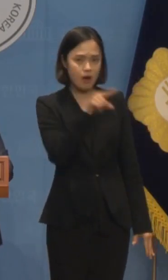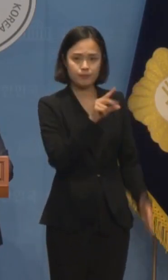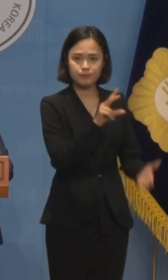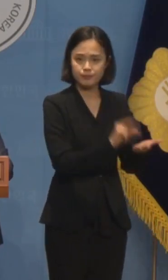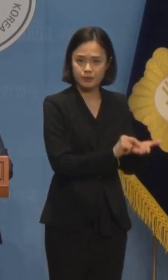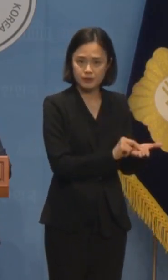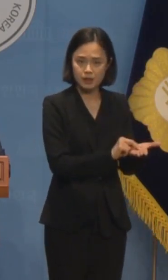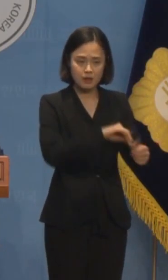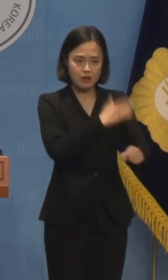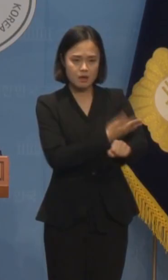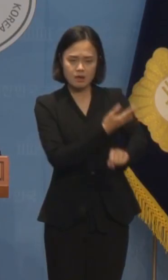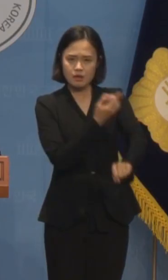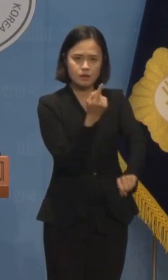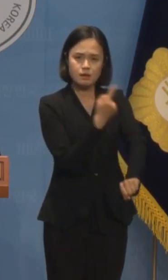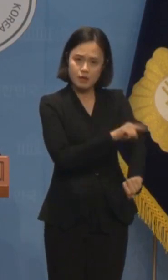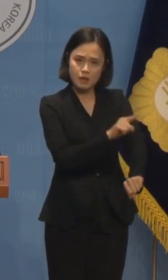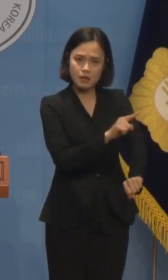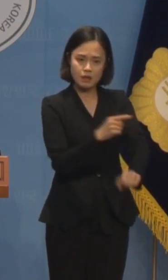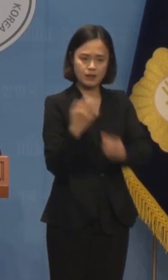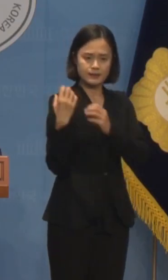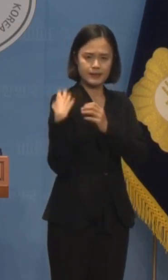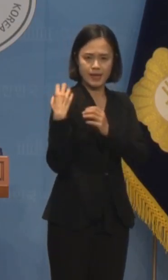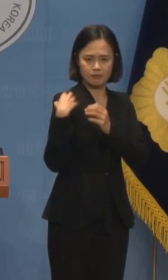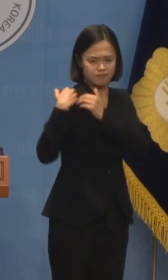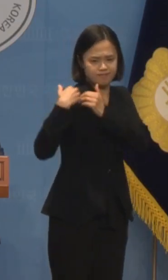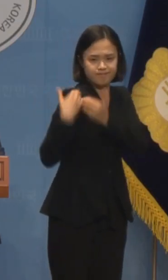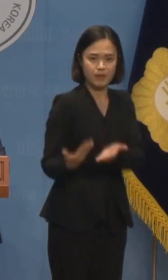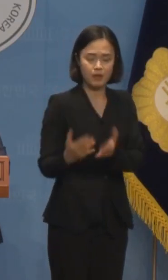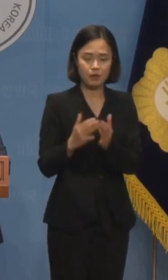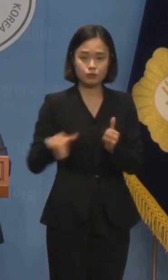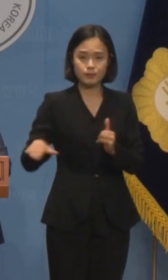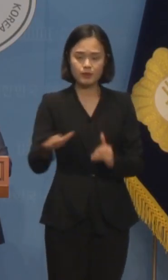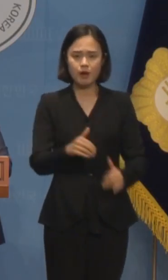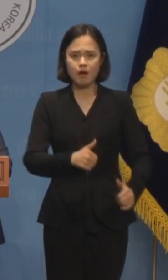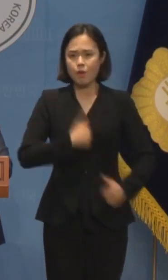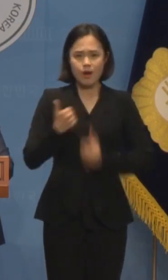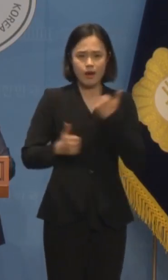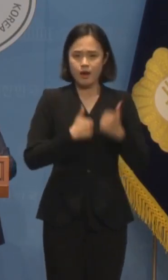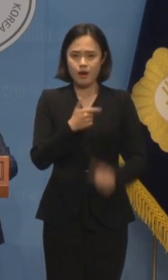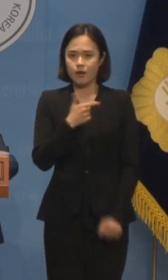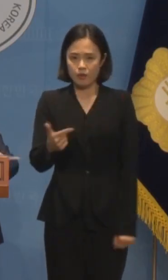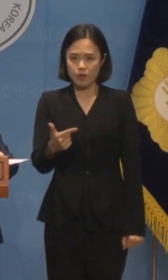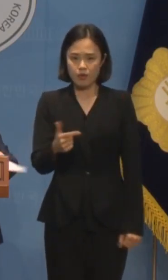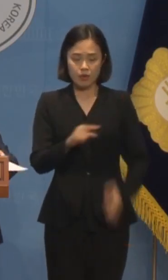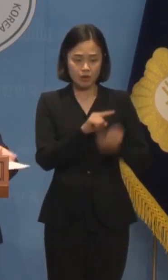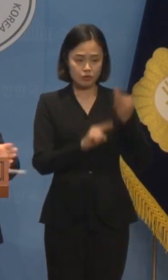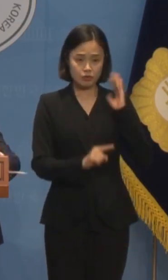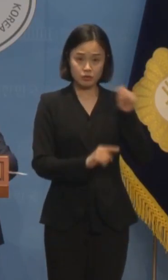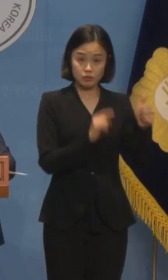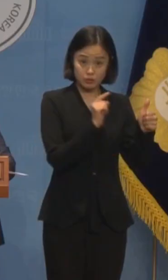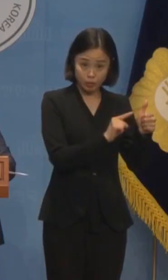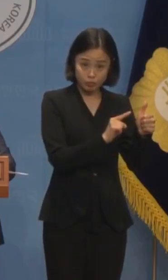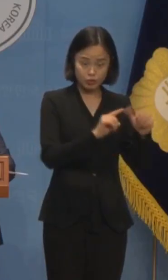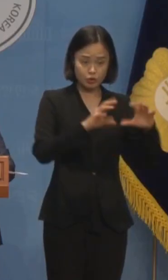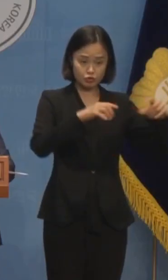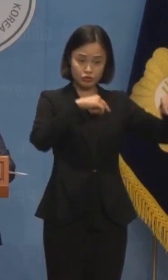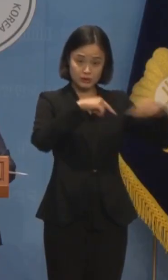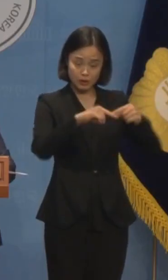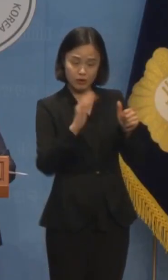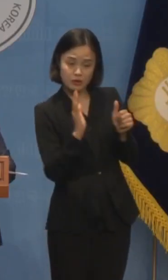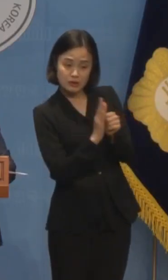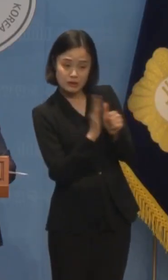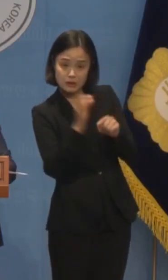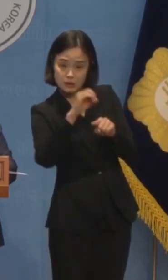무능으로 국민의 분노가 높아진 상황입니다. 윤석열 대통령의 국정 지지율은 8년